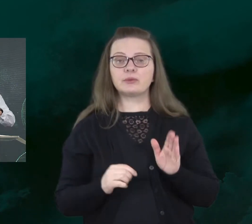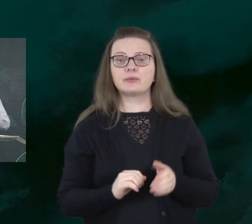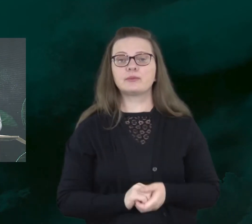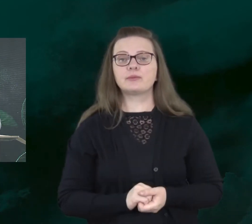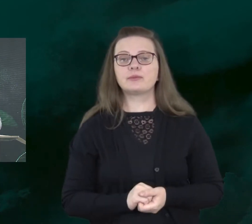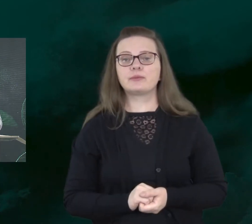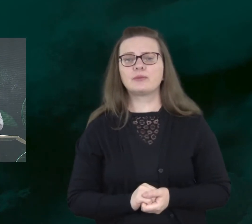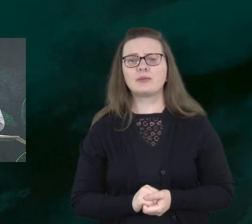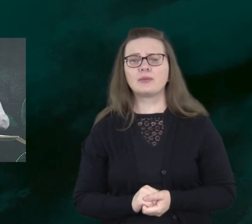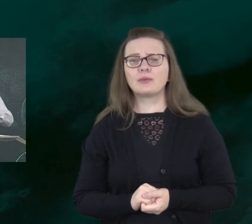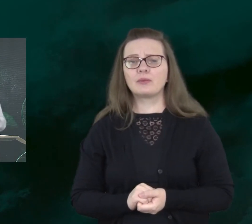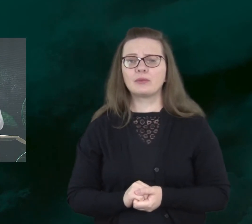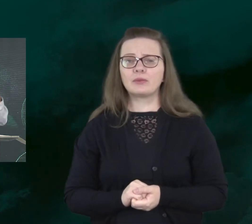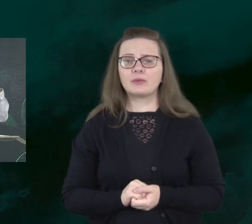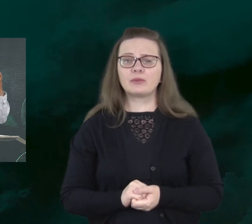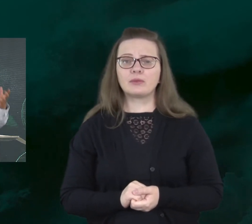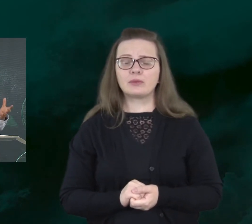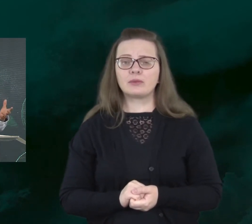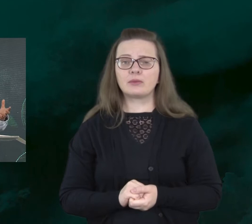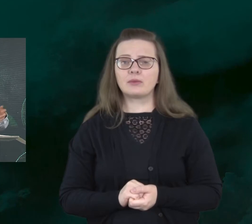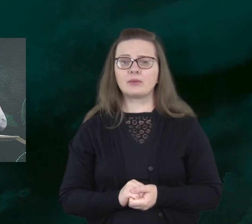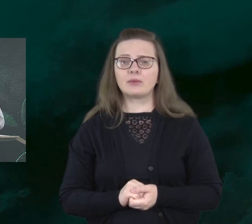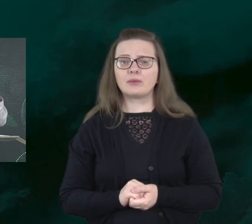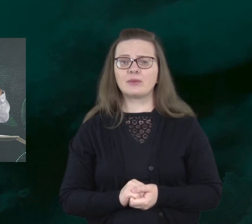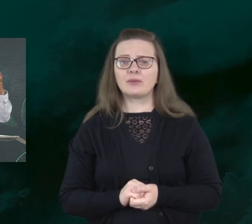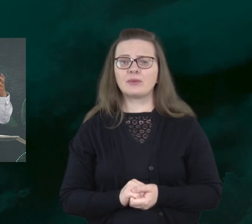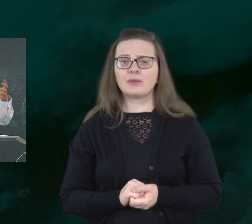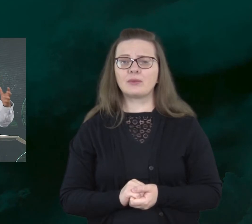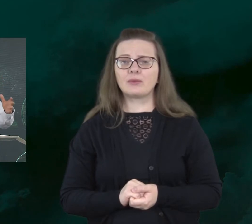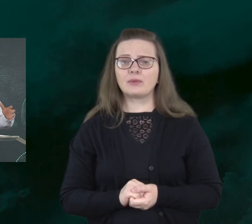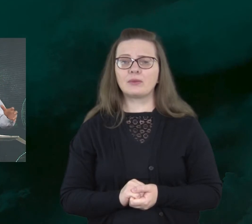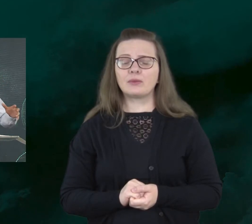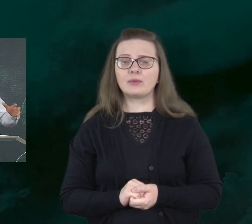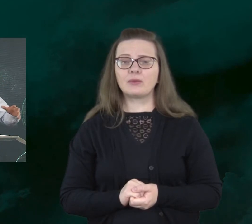1, que mudança